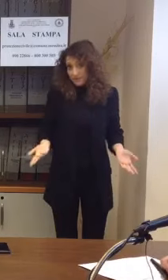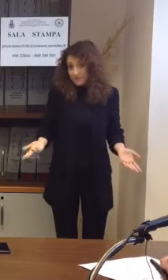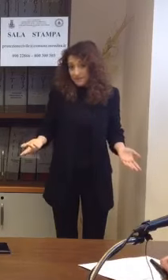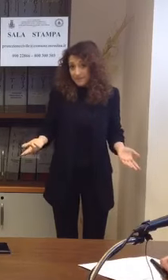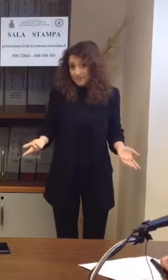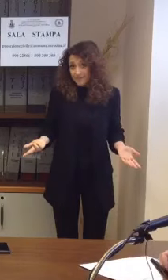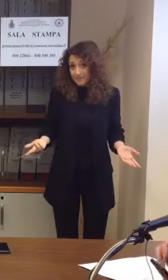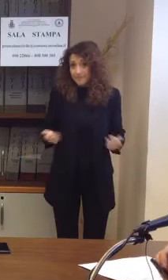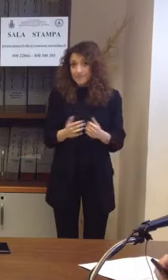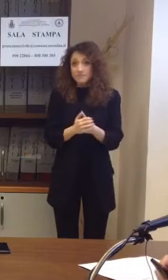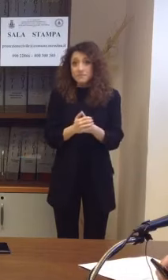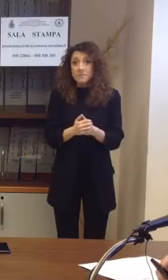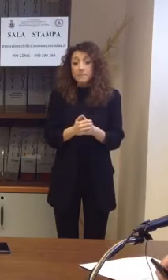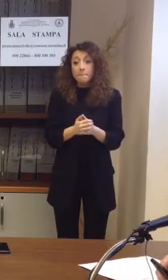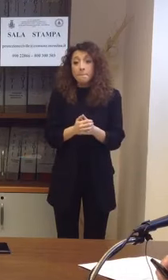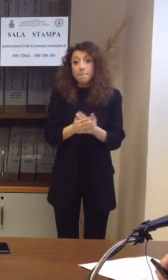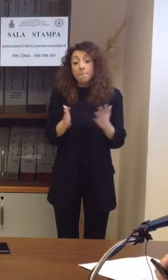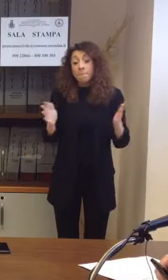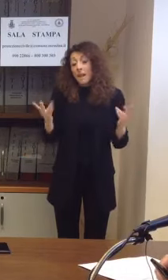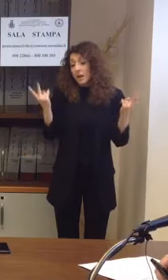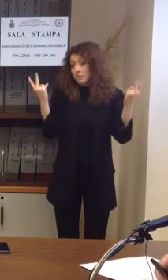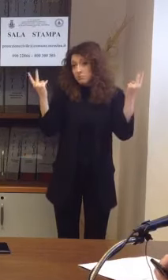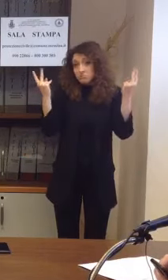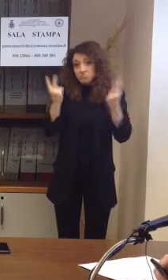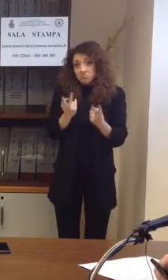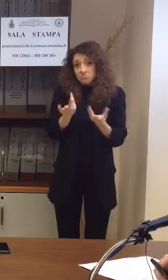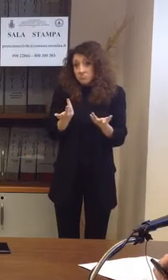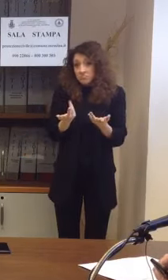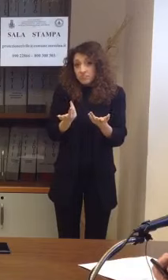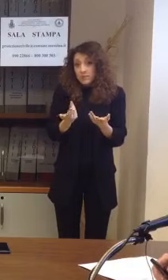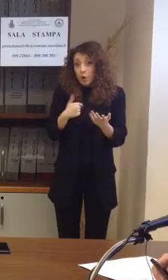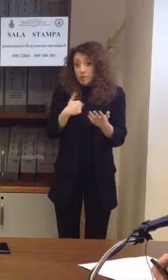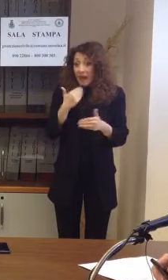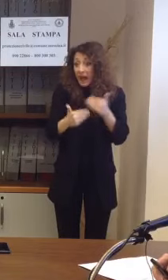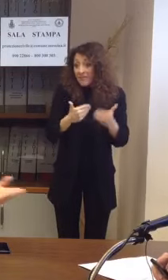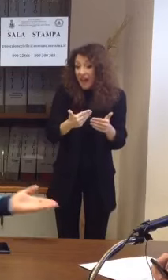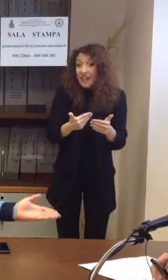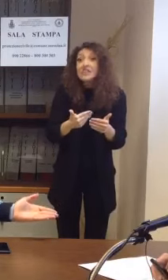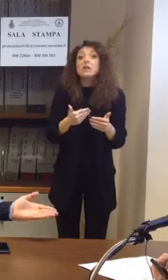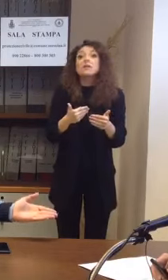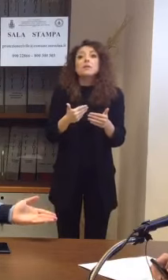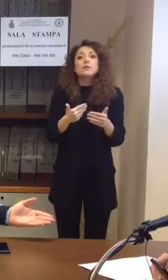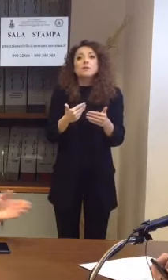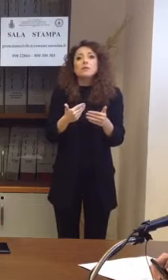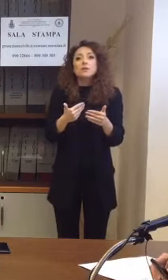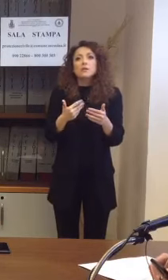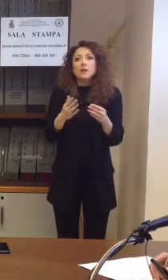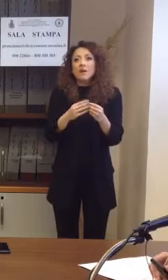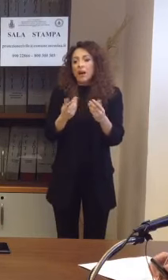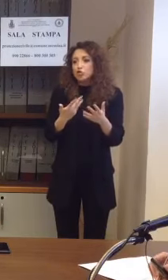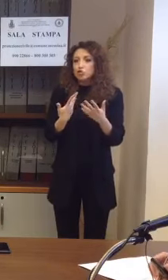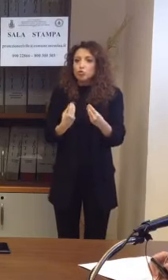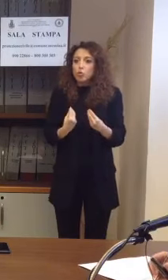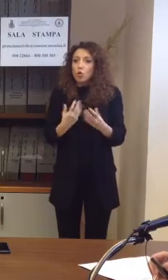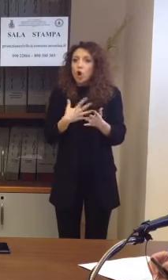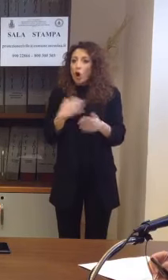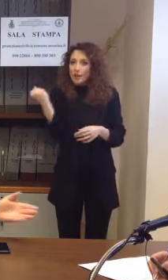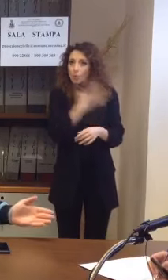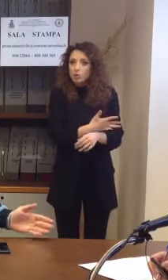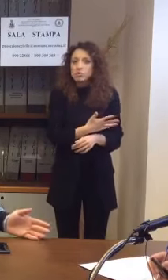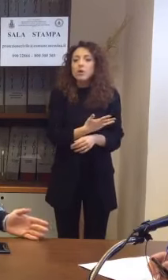avanti perché farmi rimuovere come vorrebbe il Cracolici di turno non serve alla causa, perché non avrebbe